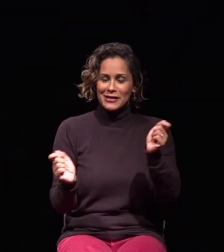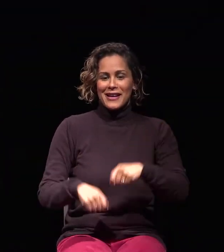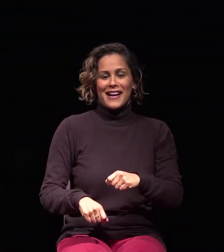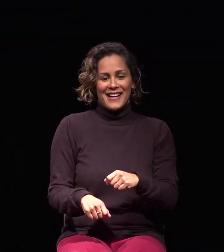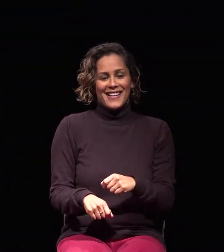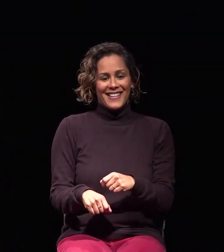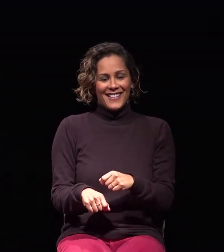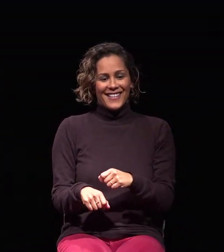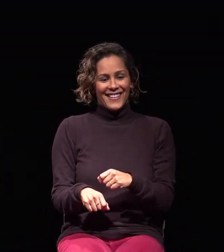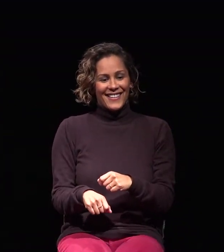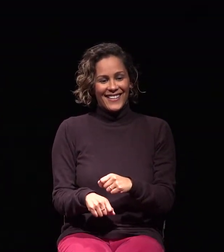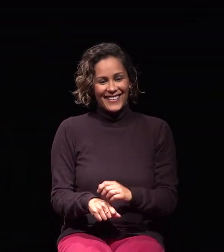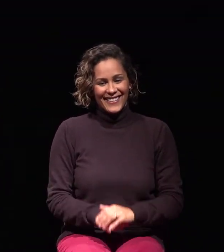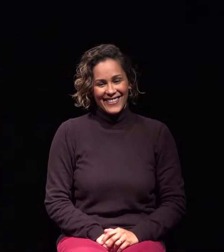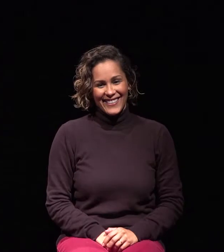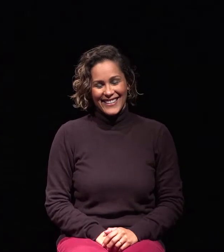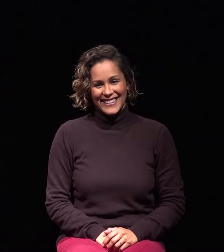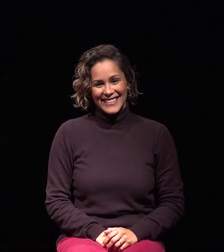falando.